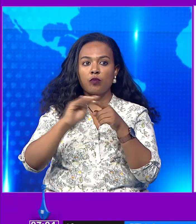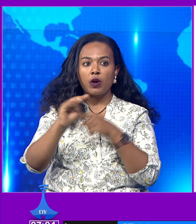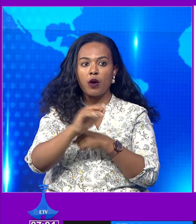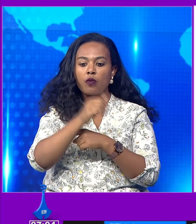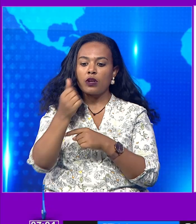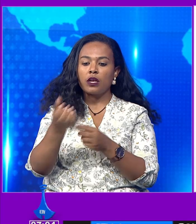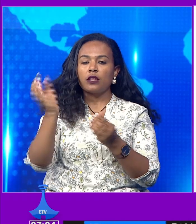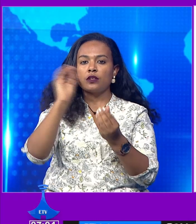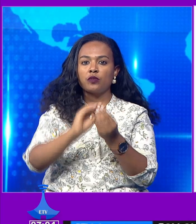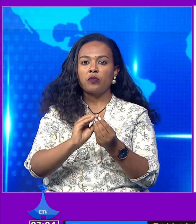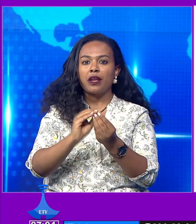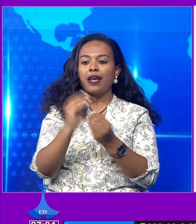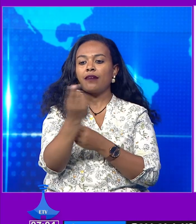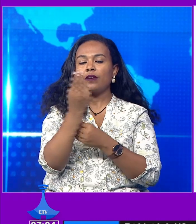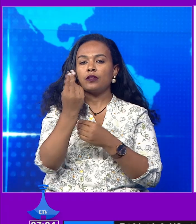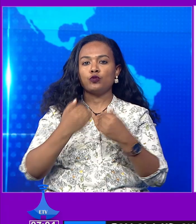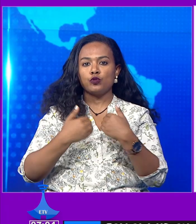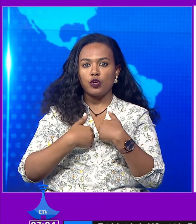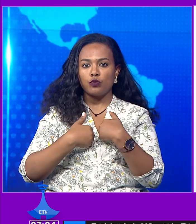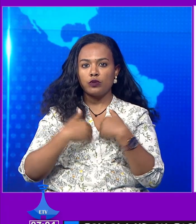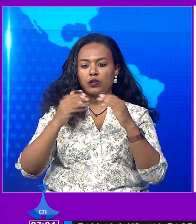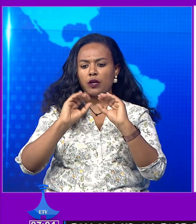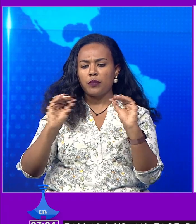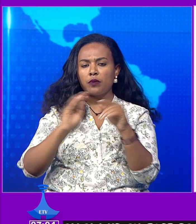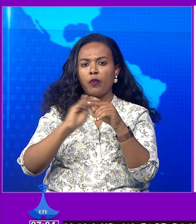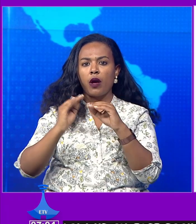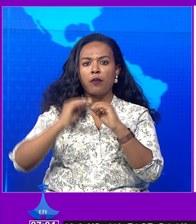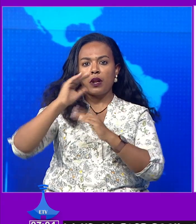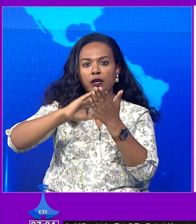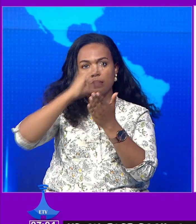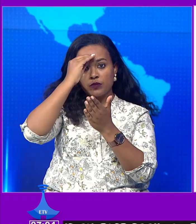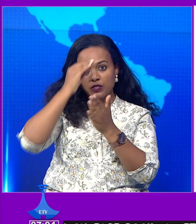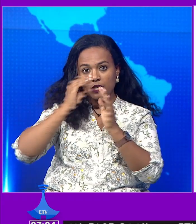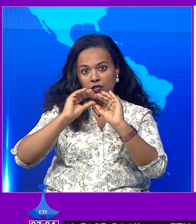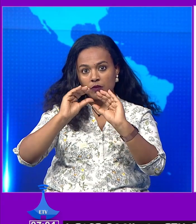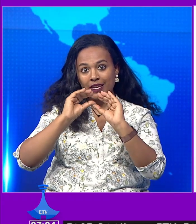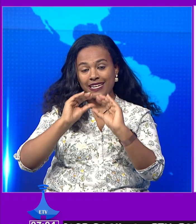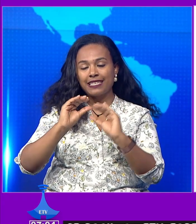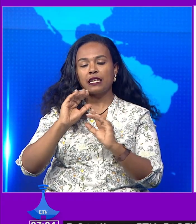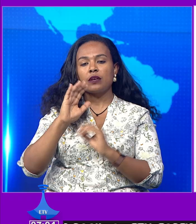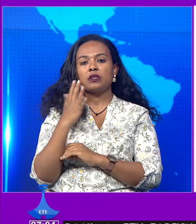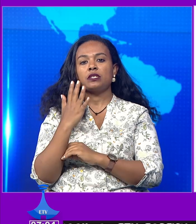ሌላ ተጨማሪ አድቫንቴጆች አሉት። ከምንም ሙያ በላይ ትምህርትን አስተማሪነትን የመሰለ